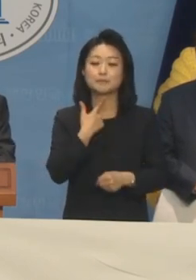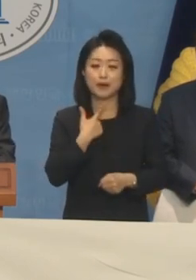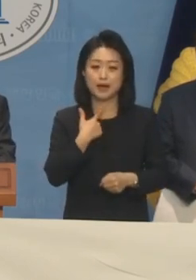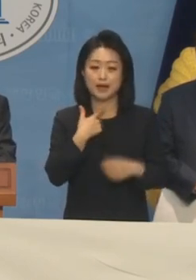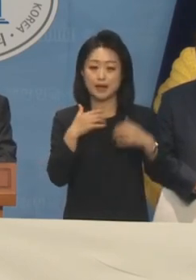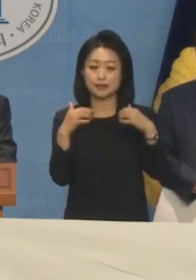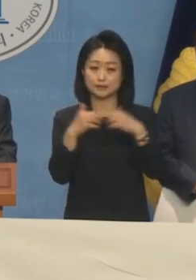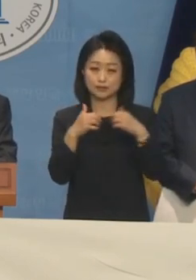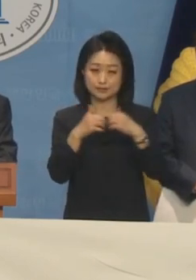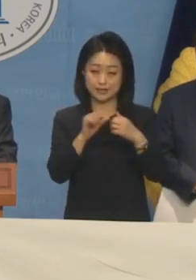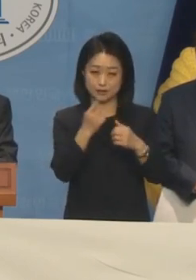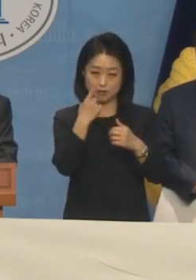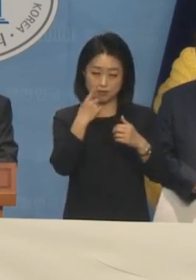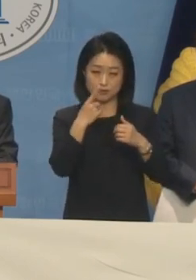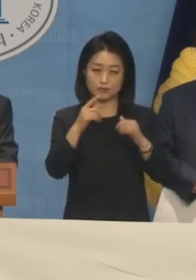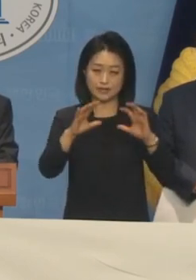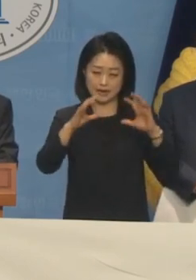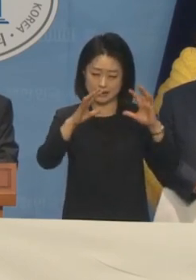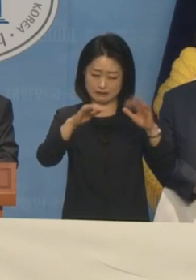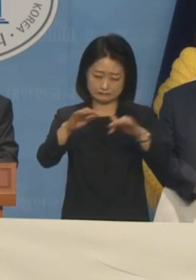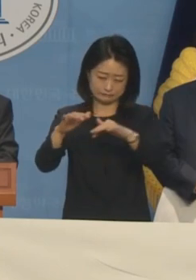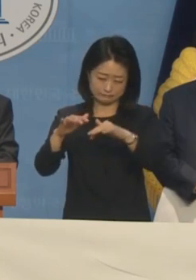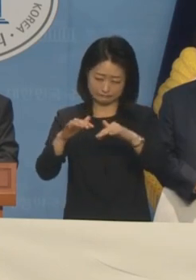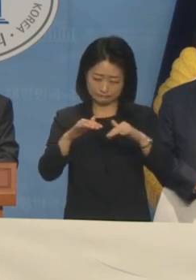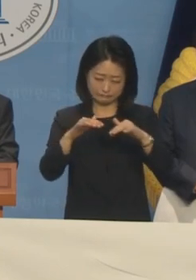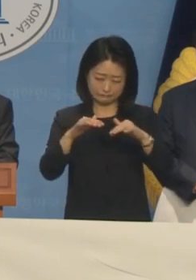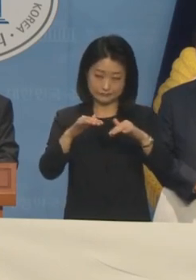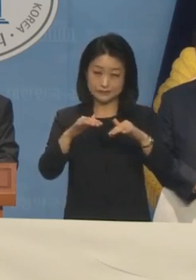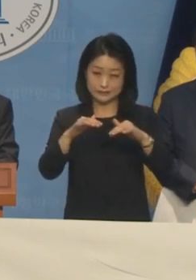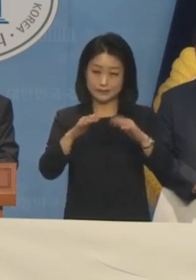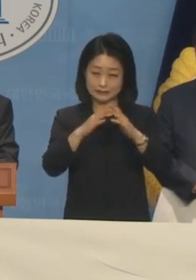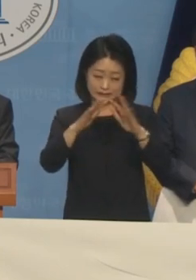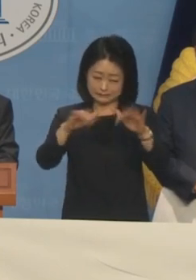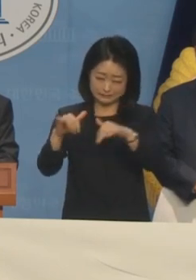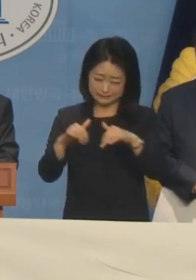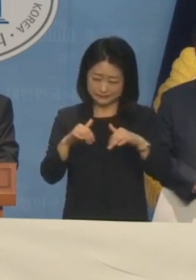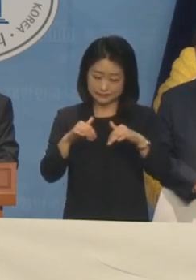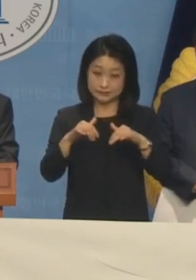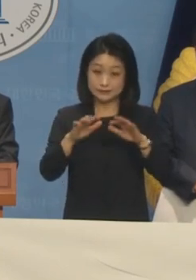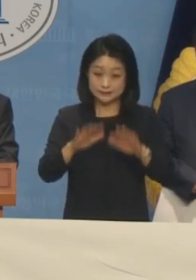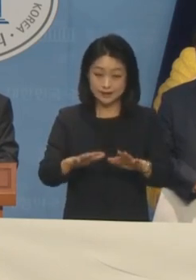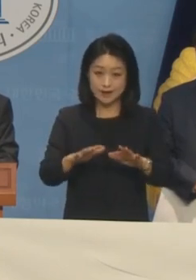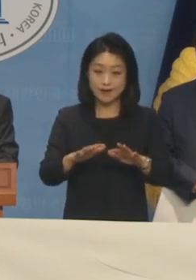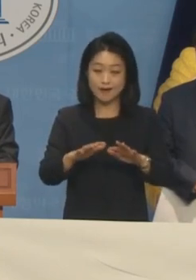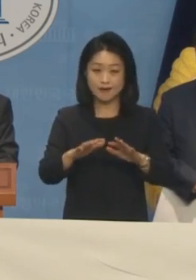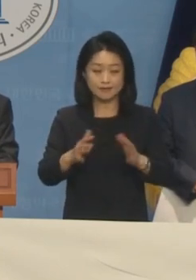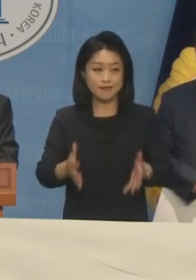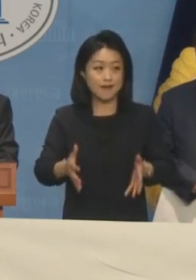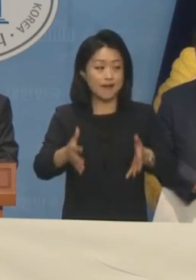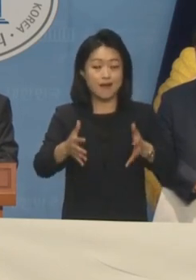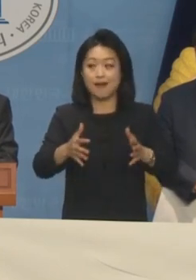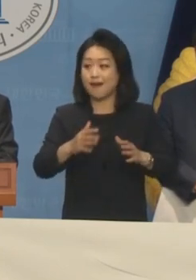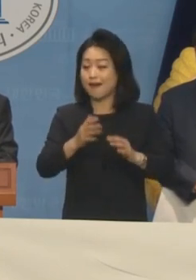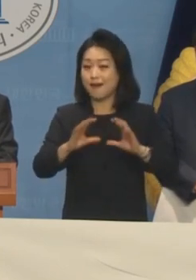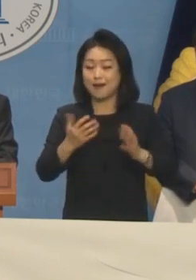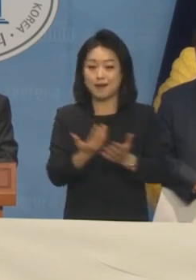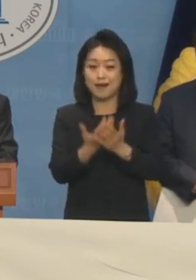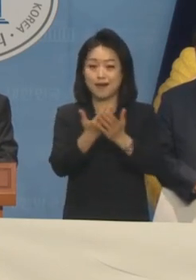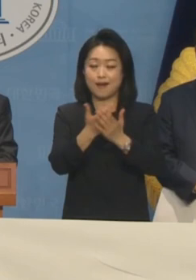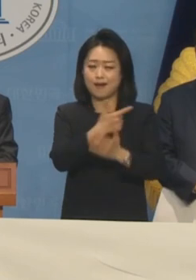전쟁의 폐허에서 오늘 기적 같은 대한민국이 된 것을 기뻐하고 또